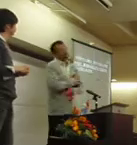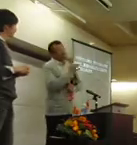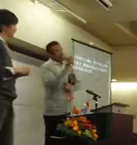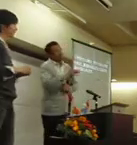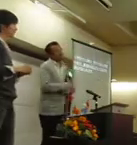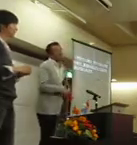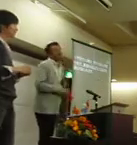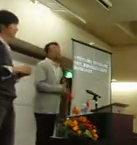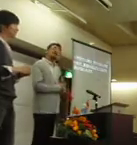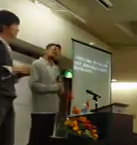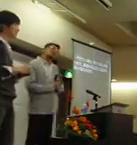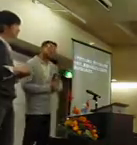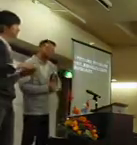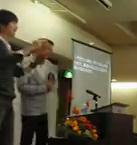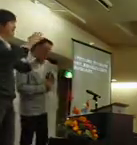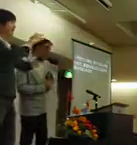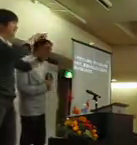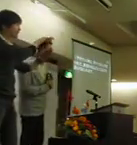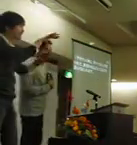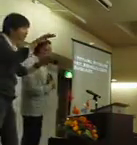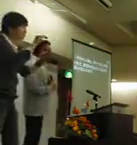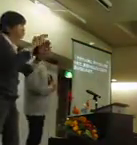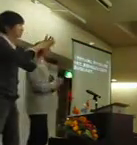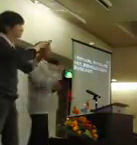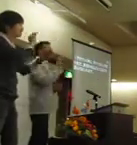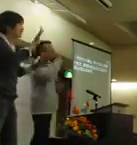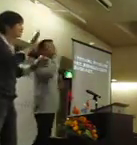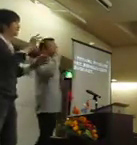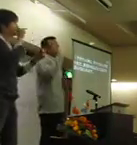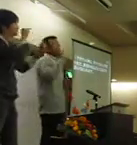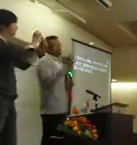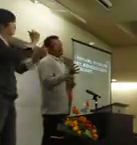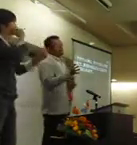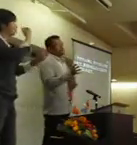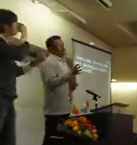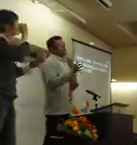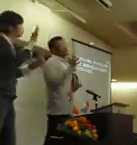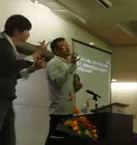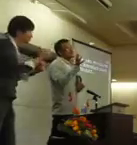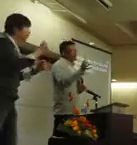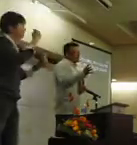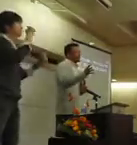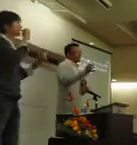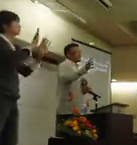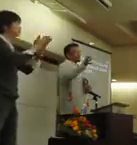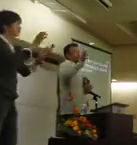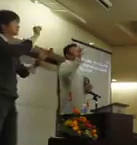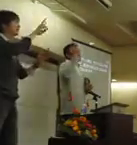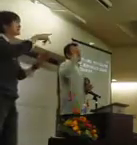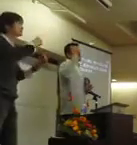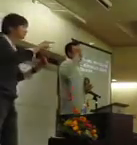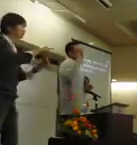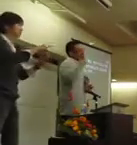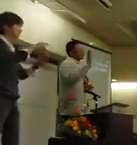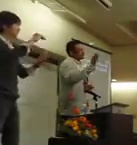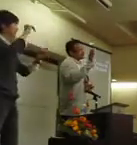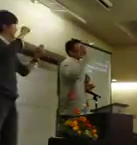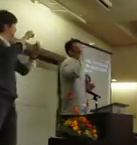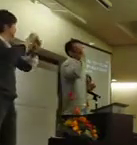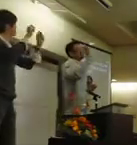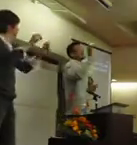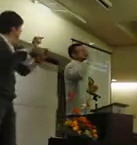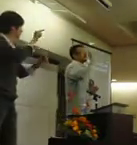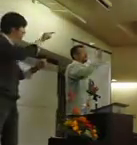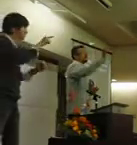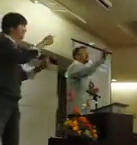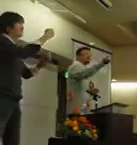テロップが流れないから見ないかもしれないけれども、松本サリン事件で一般のご